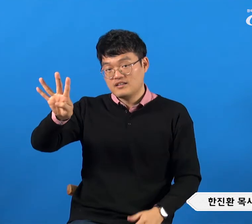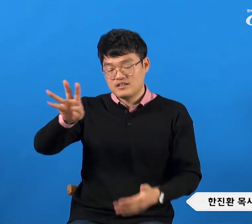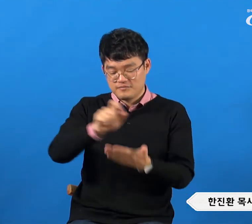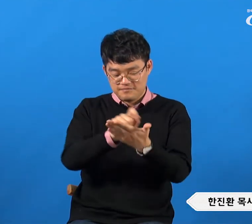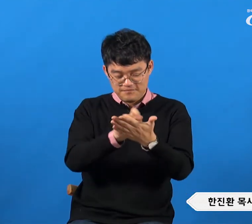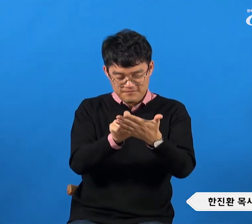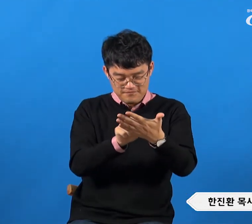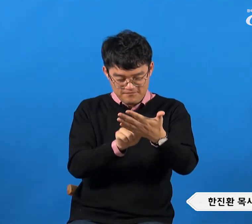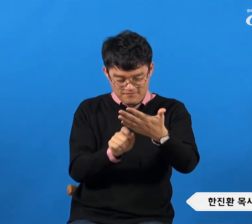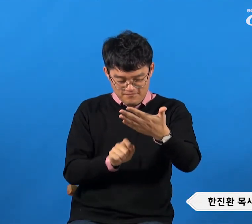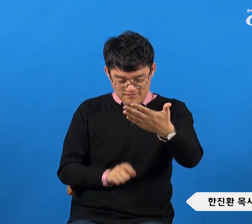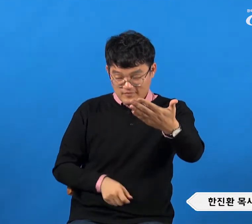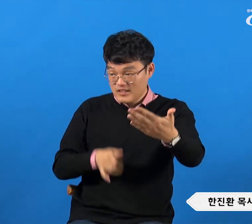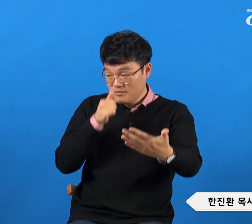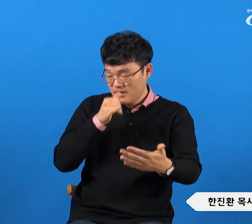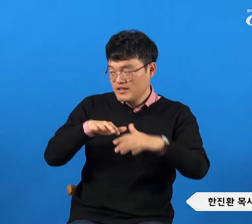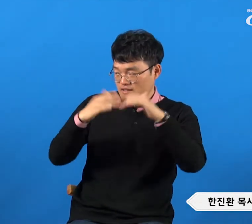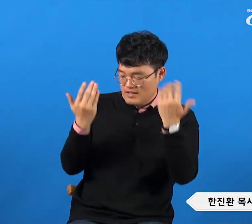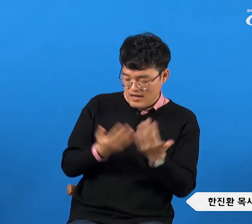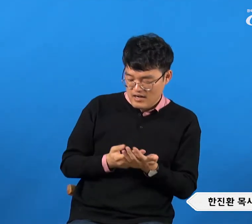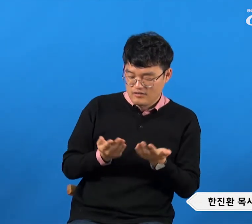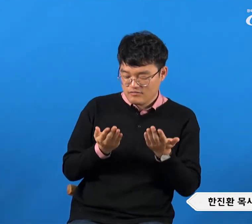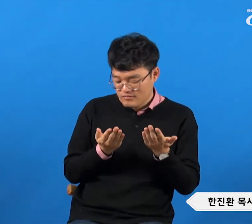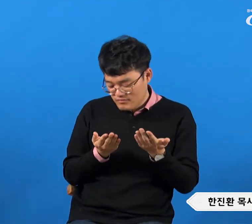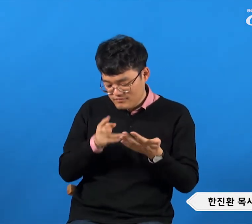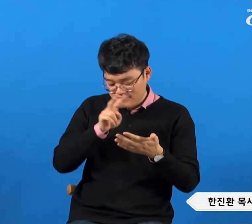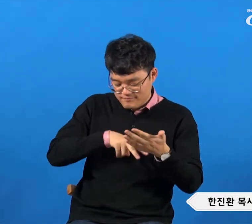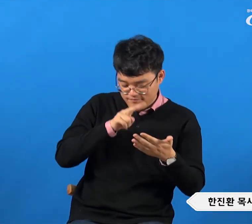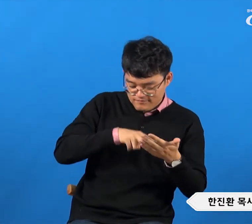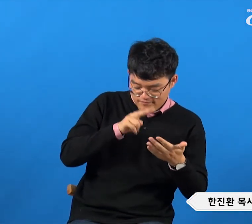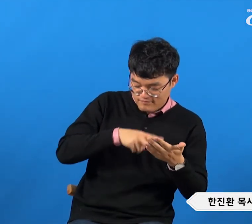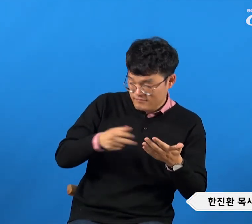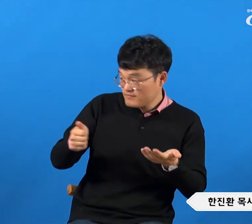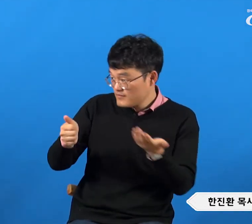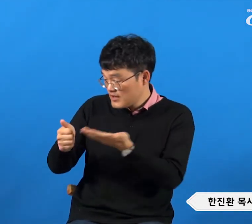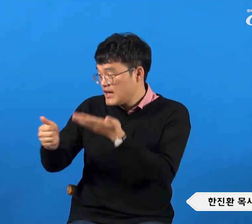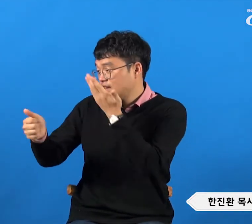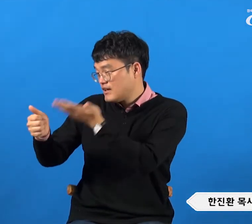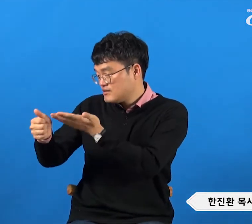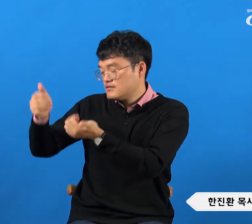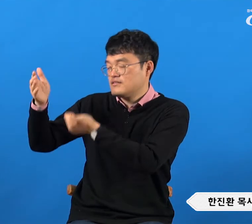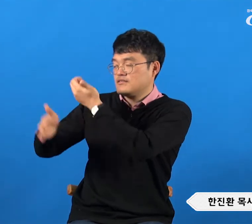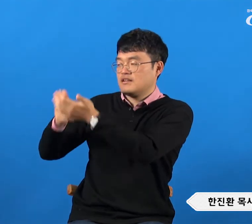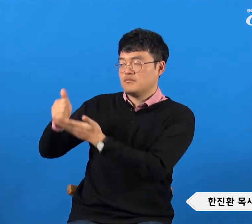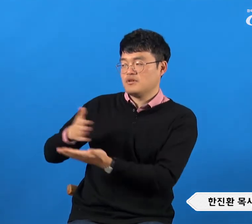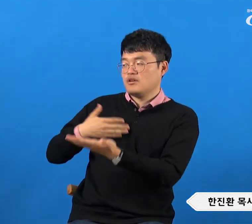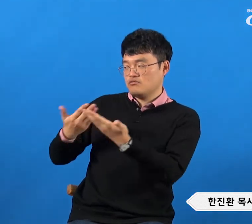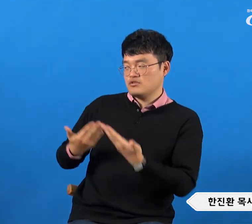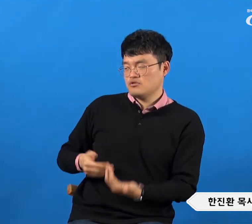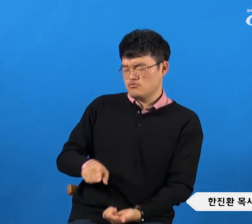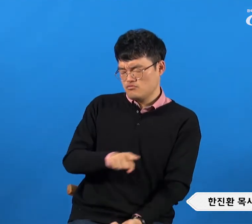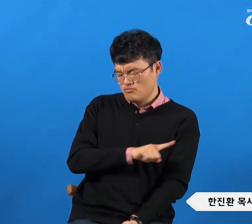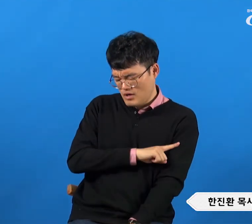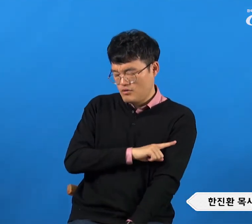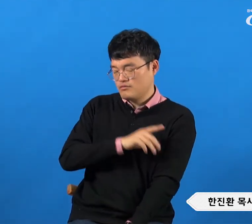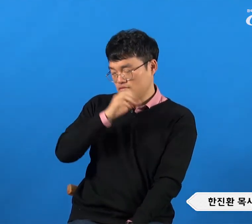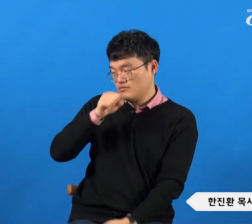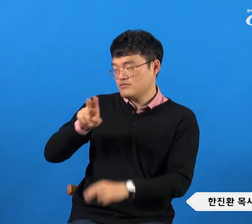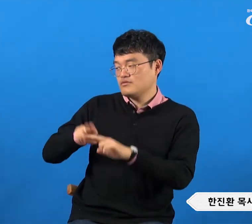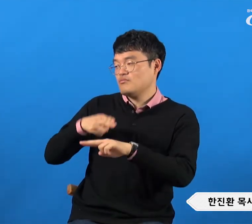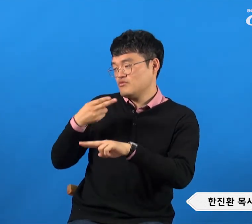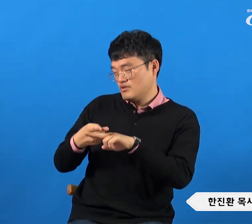54가지가 빼곡히 적혀 있습니다. 그것을 다 읽고는 당신은 하나님이 내게 주신 최고의